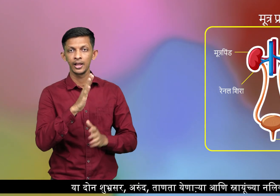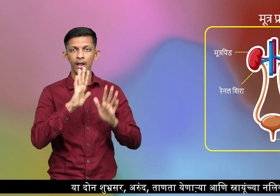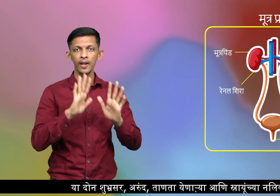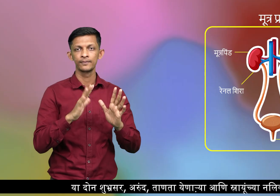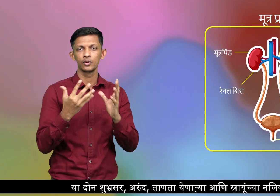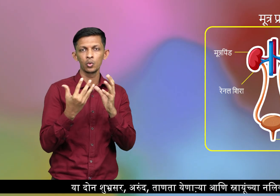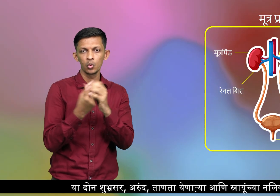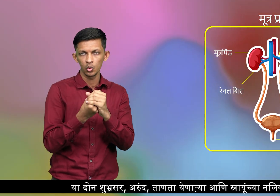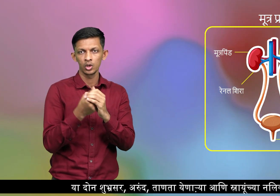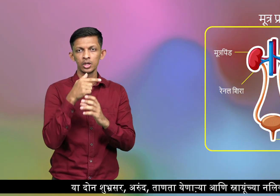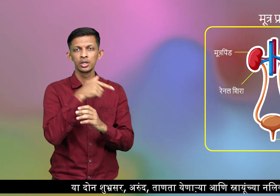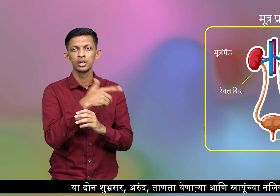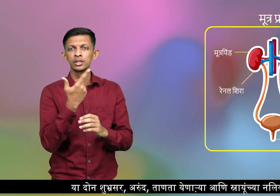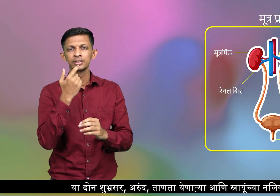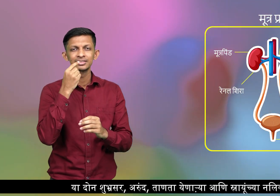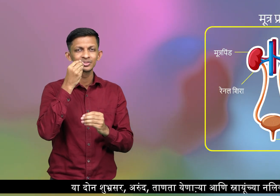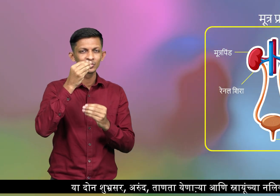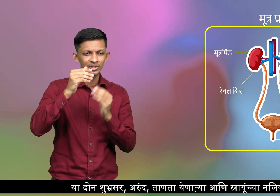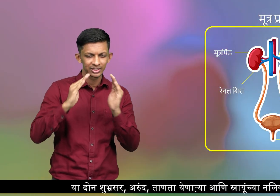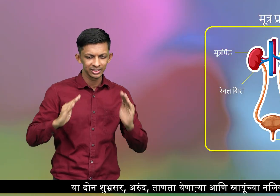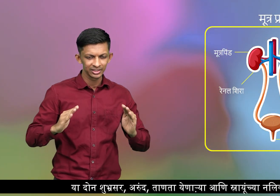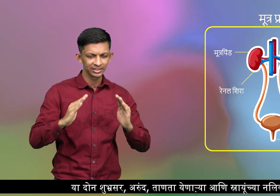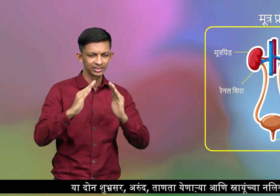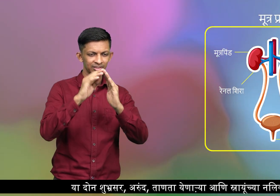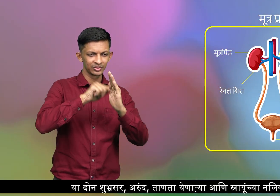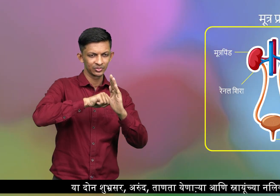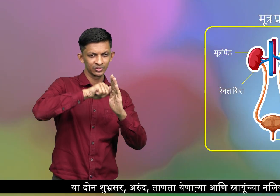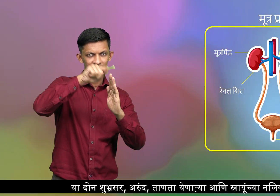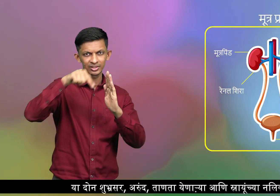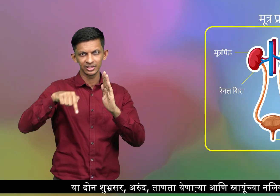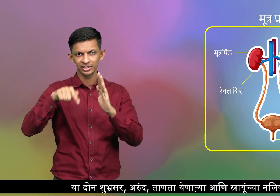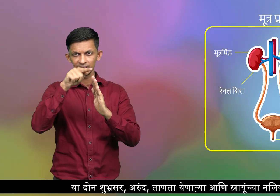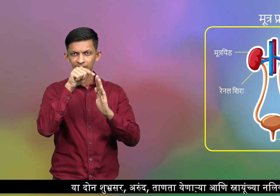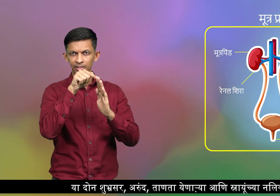या दोन शुभ्रसर, अरुंद, ताणता येणाऱ्या आणि स्नायूंच्या नलिका असतात,